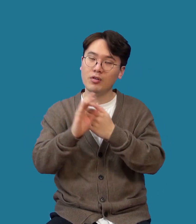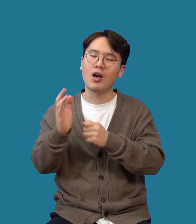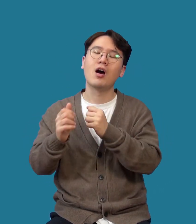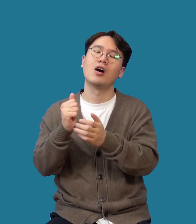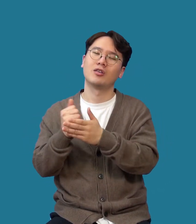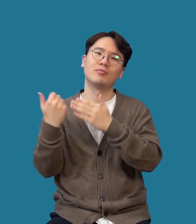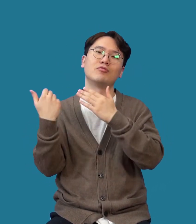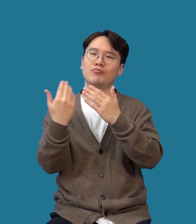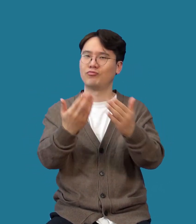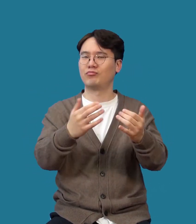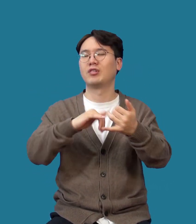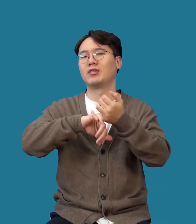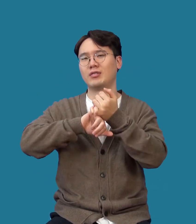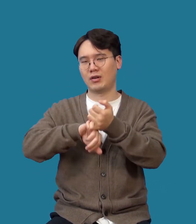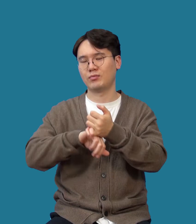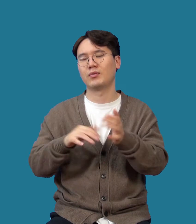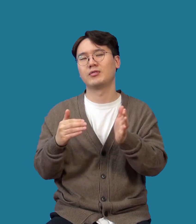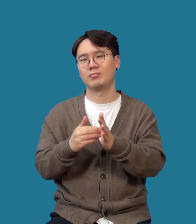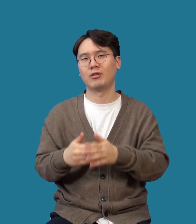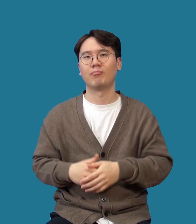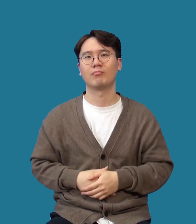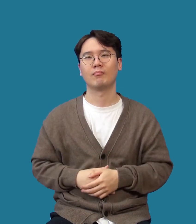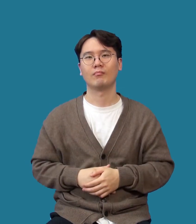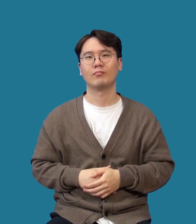주신다고 분명히 약속을 했습니다.